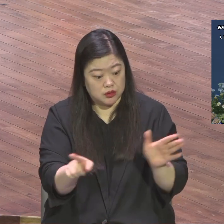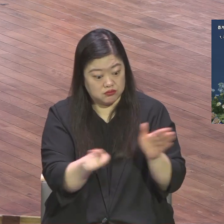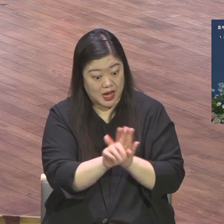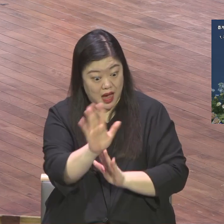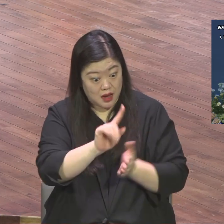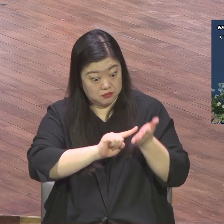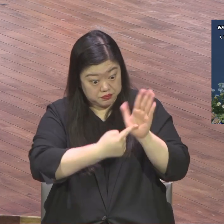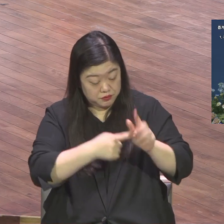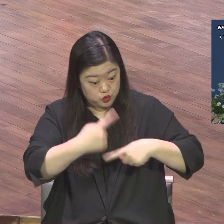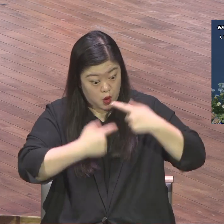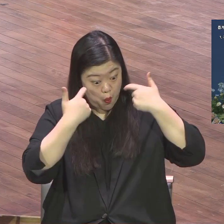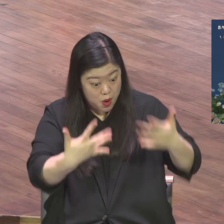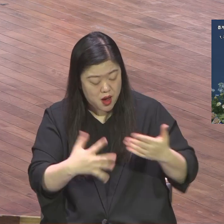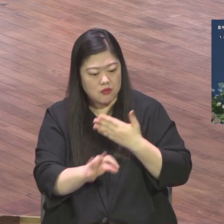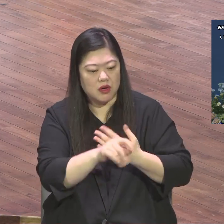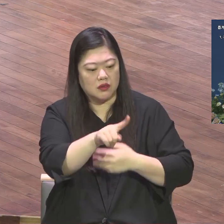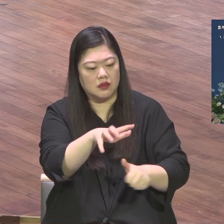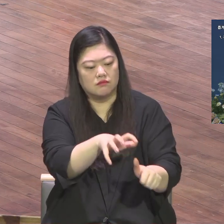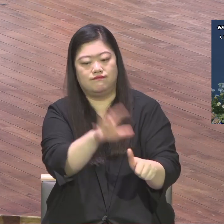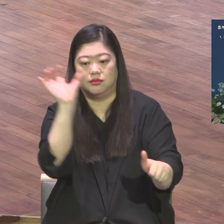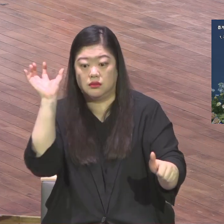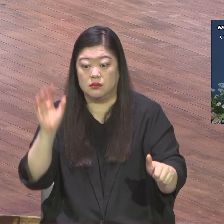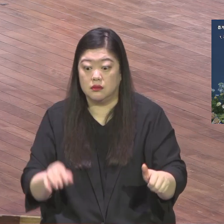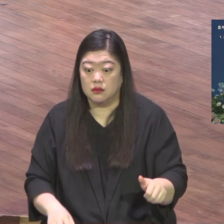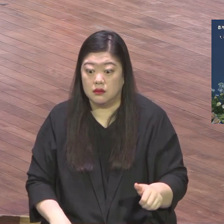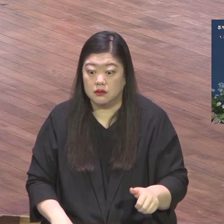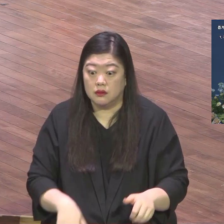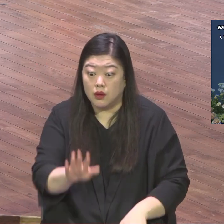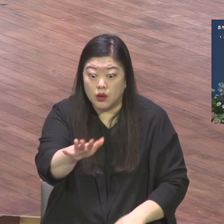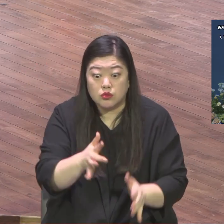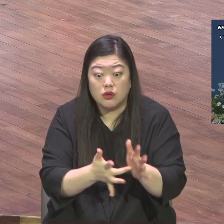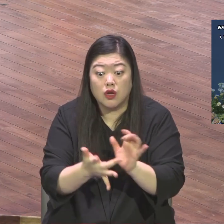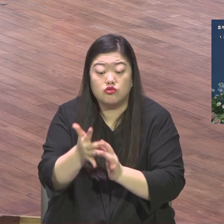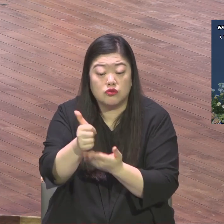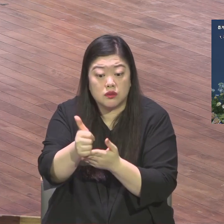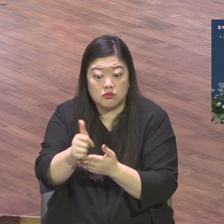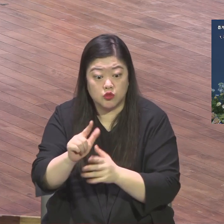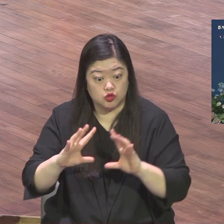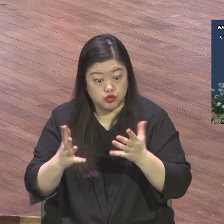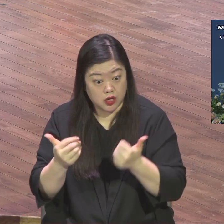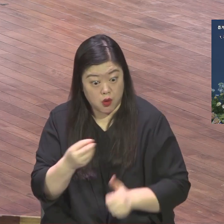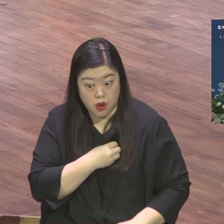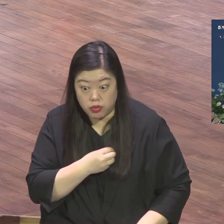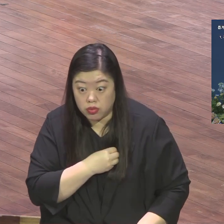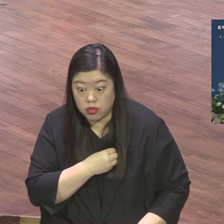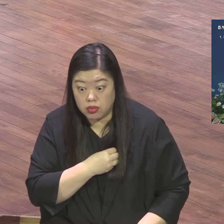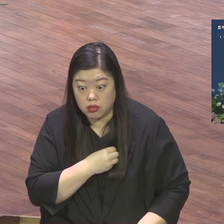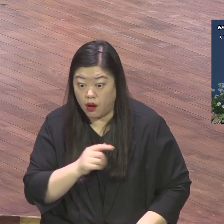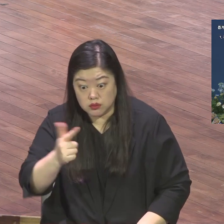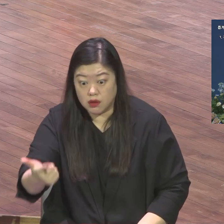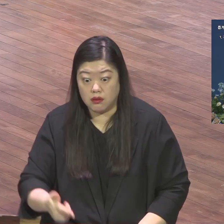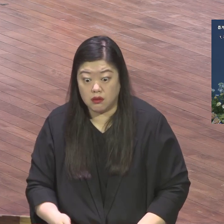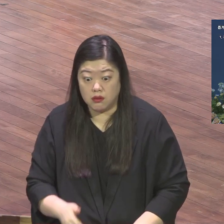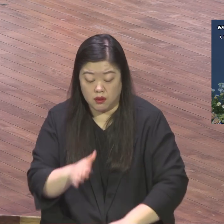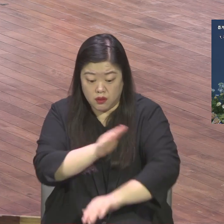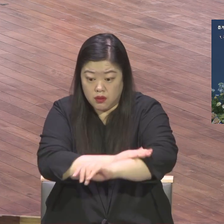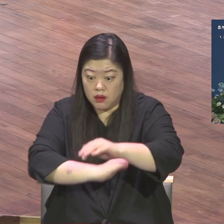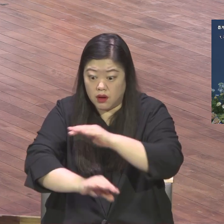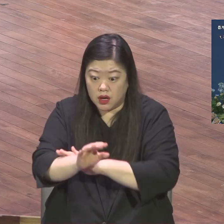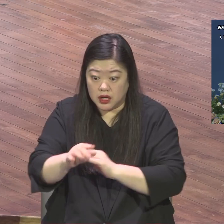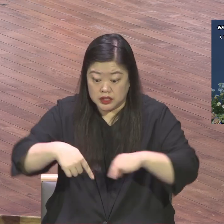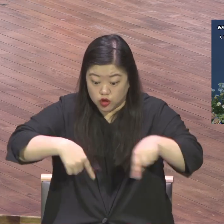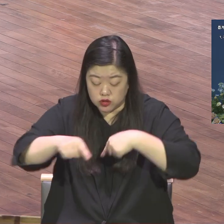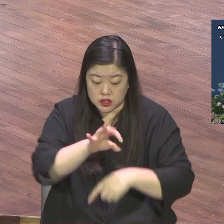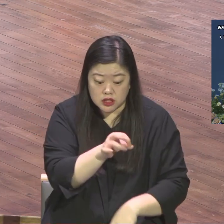해라. 아니 예수가 무슨 정치인입니까? 무슨 뭐 어디 무슨 반정부하는 운동하는